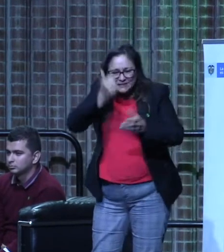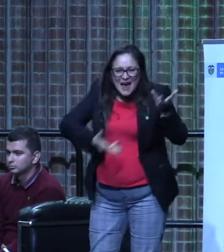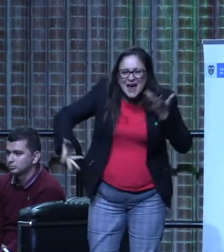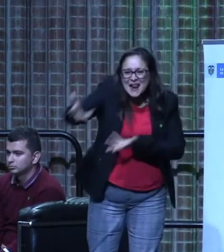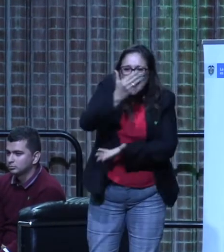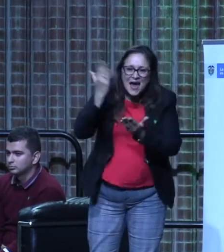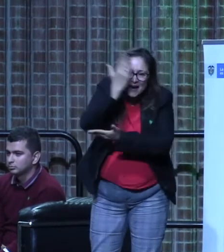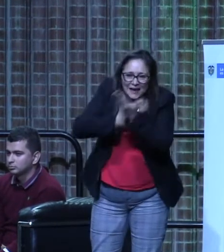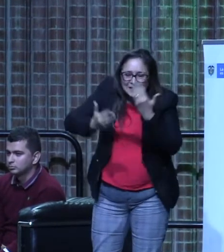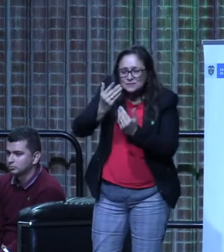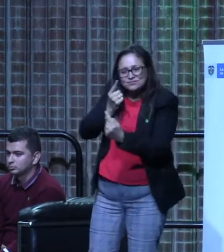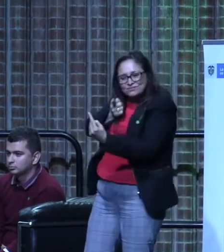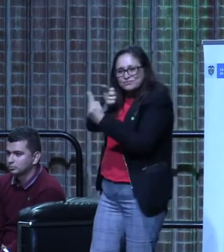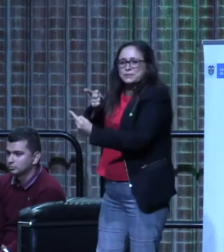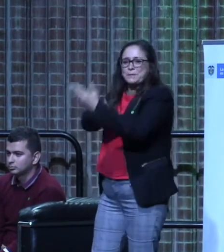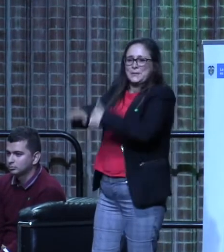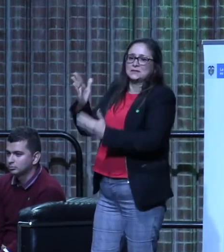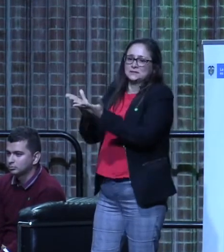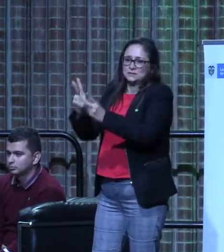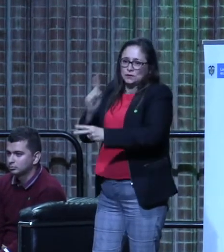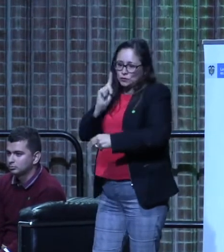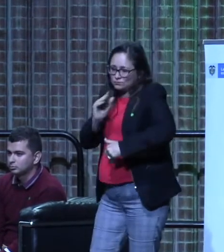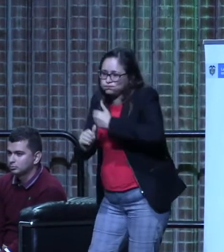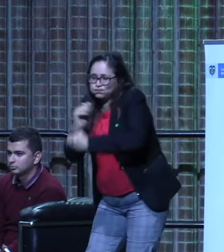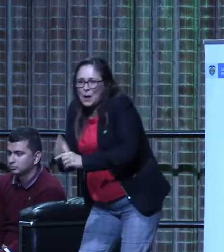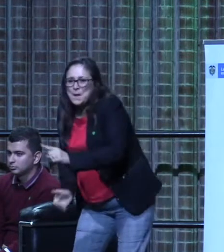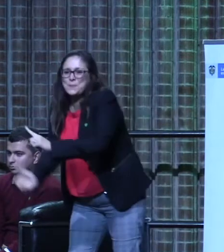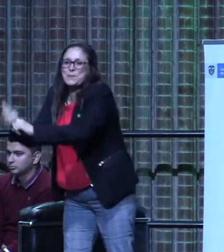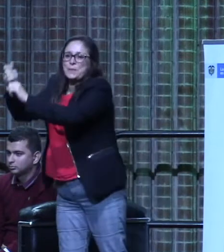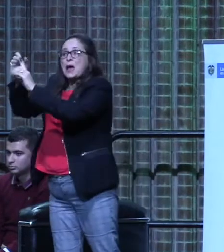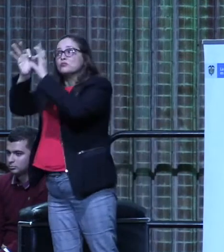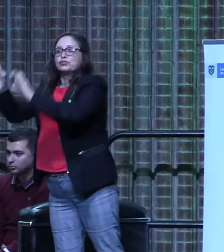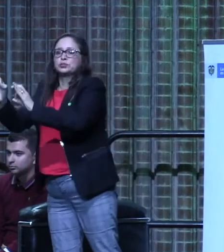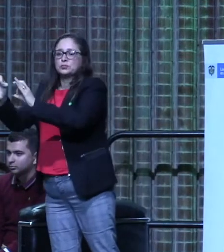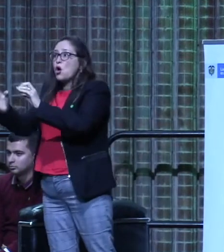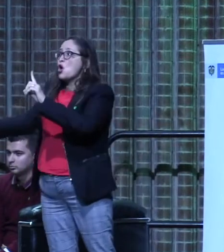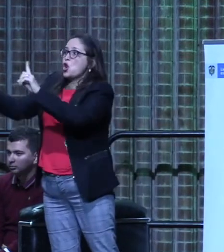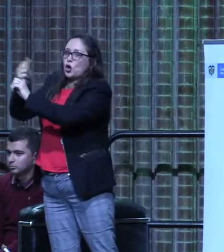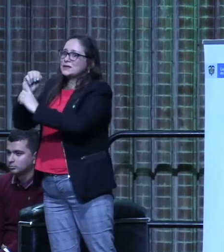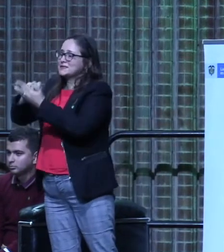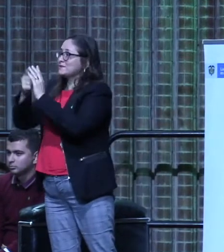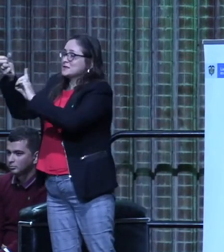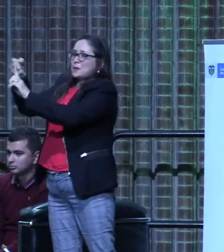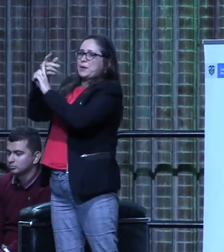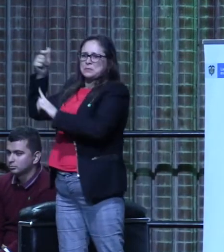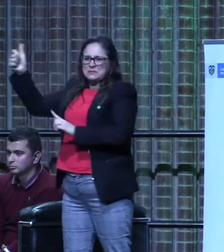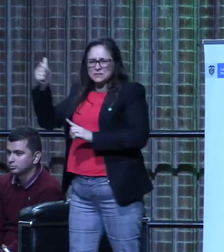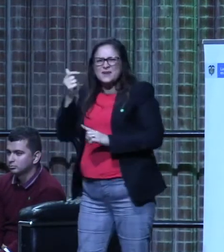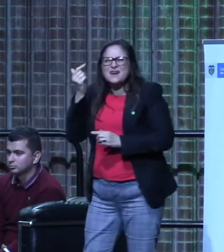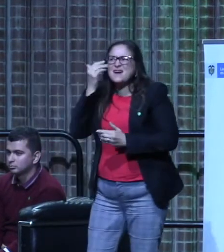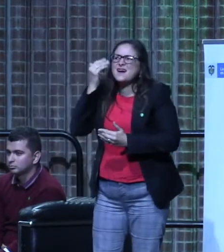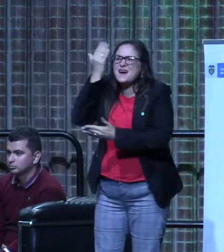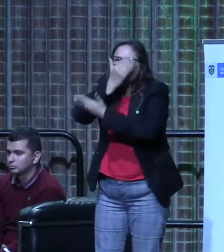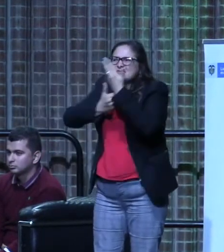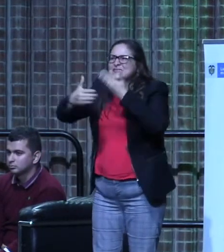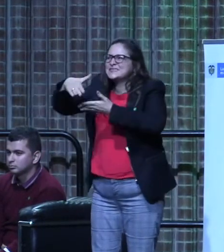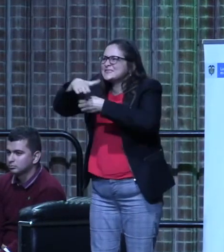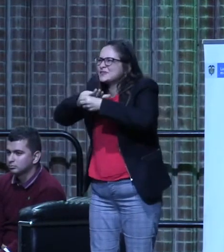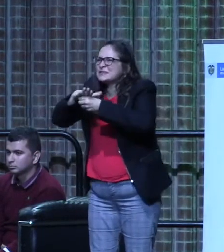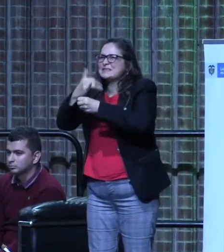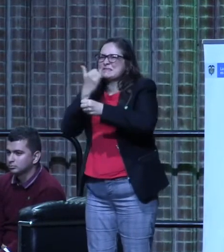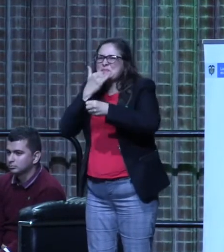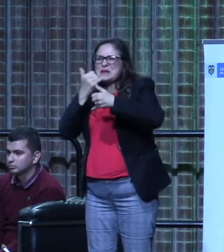bastante graves, negativas, que les afectan obviamente en ese desarrollo, en ese proceso. Así que el logro o lo